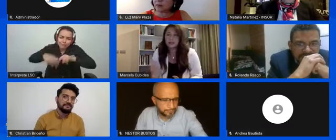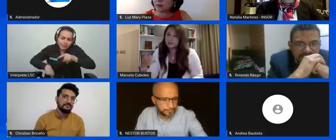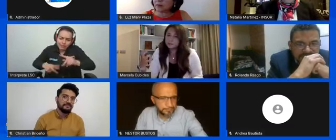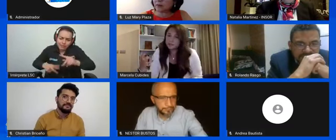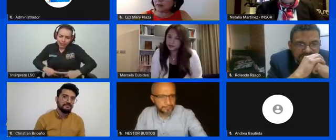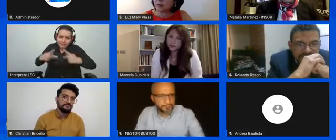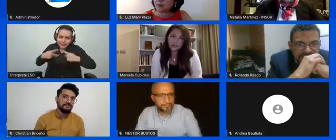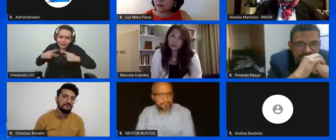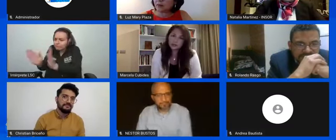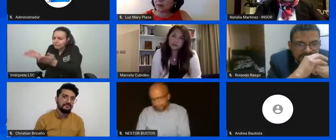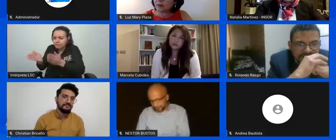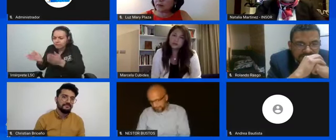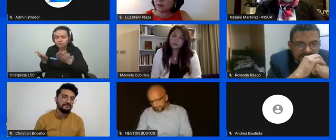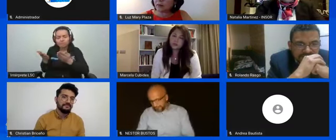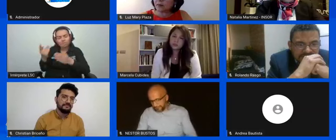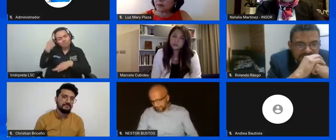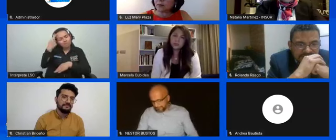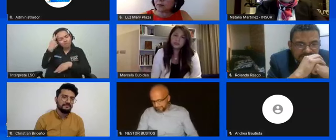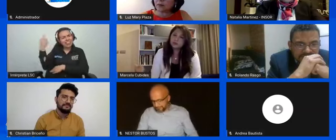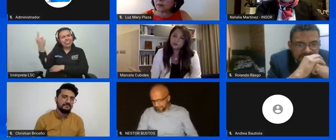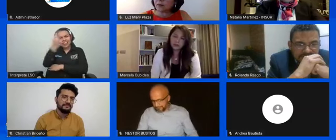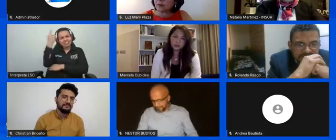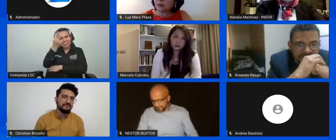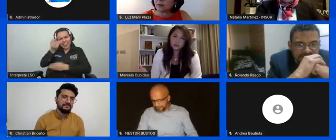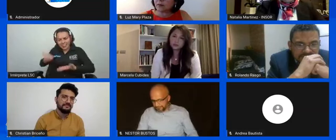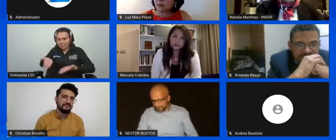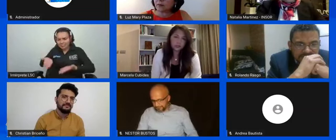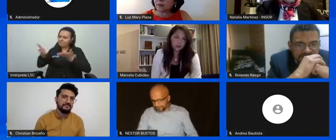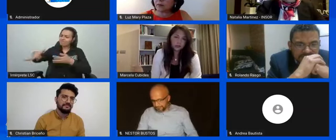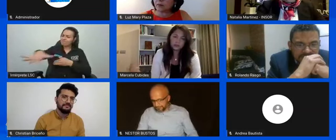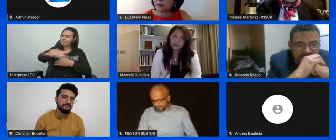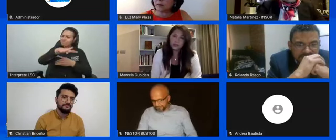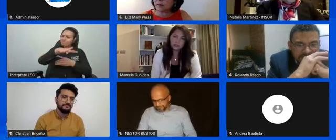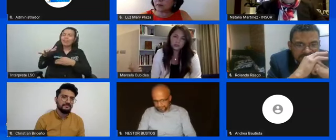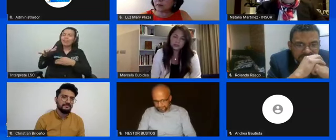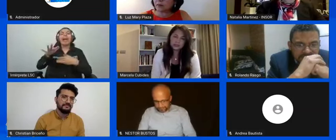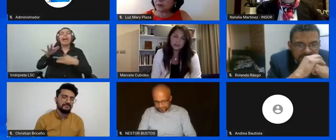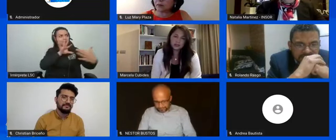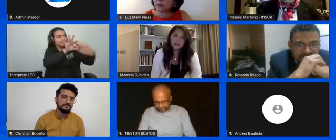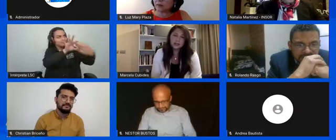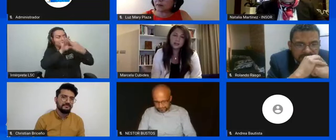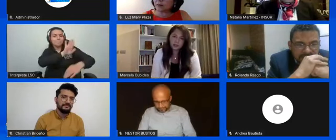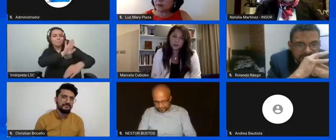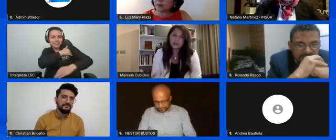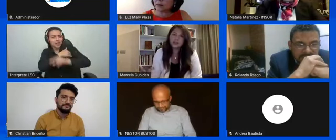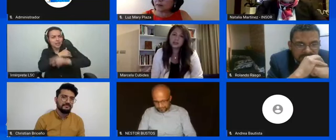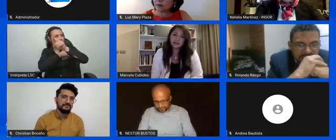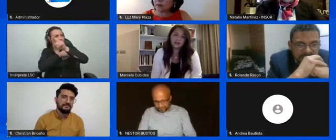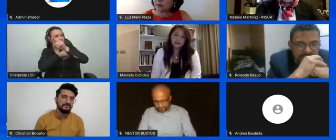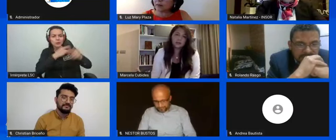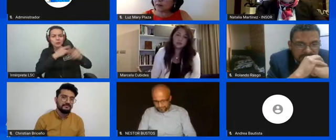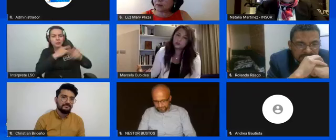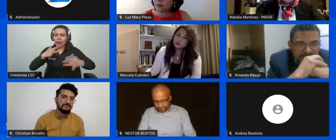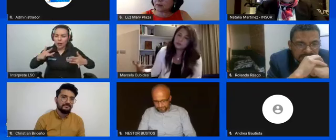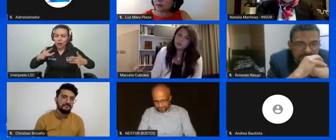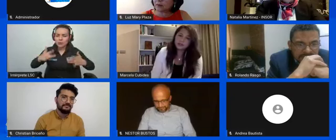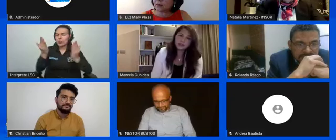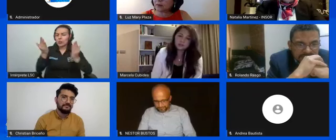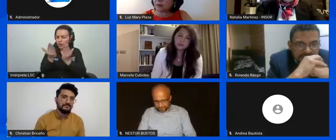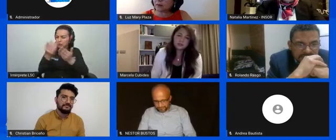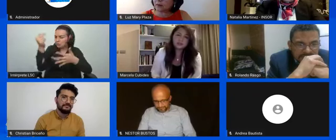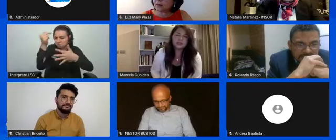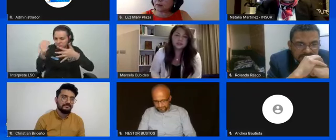era trabajar con todos los otros ministerios, con los sectores, con salud, educación, etcétera, para poder generar esa inclusión.